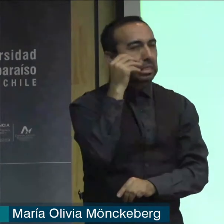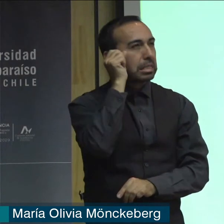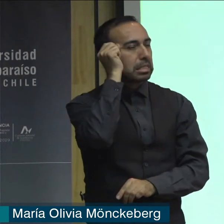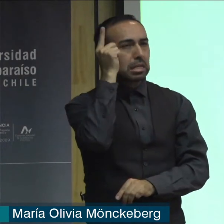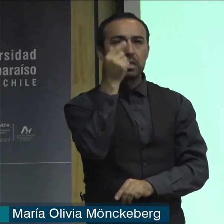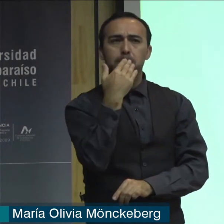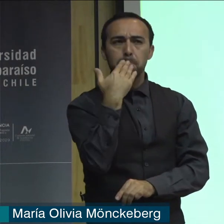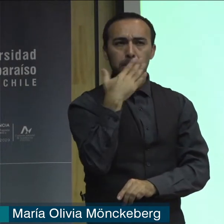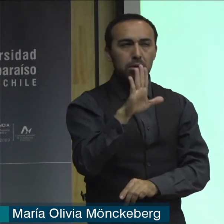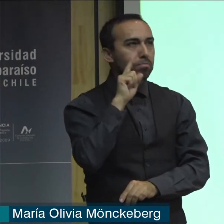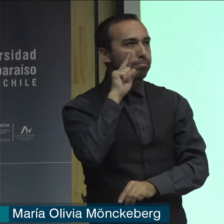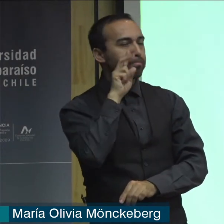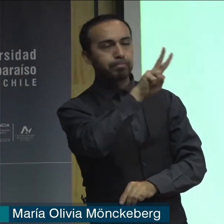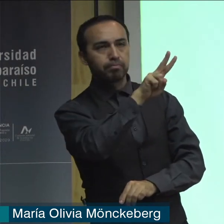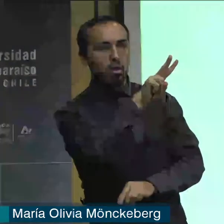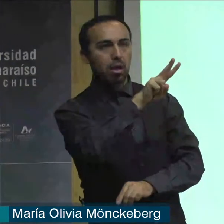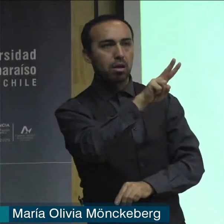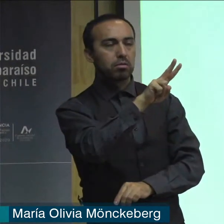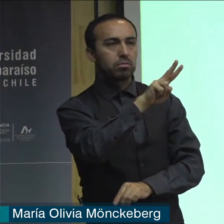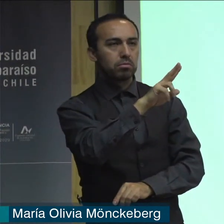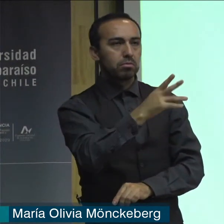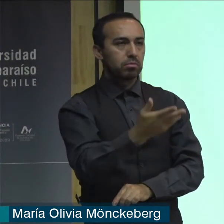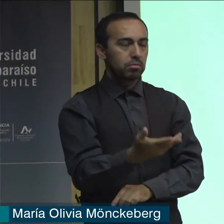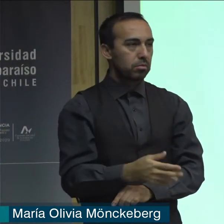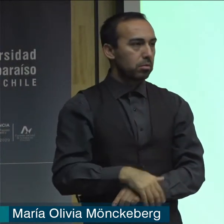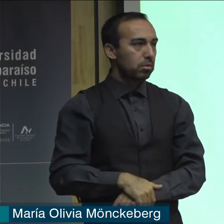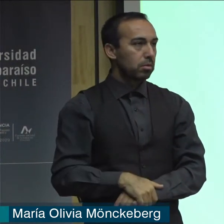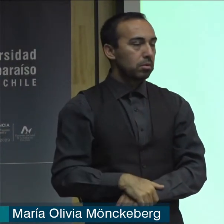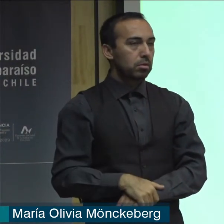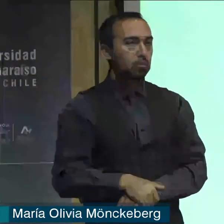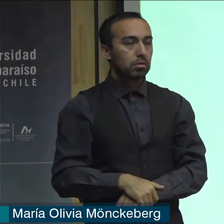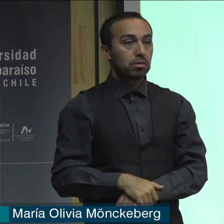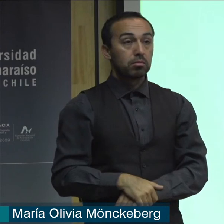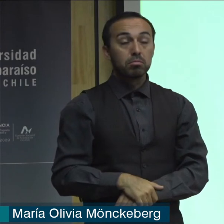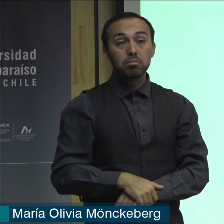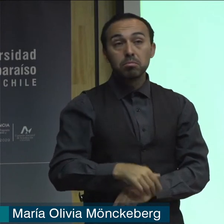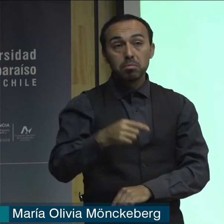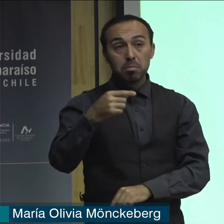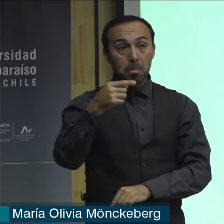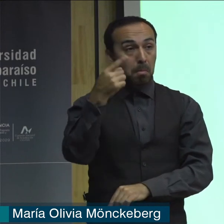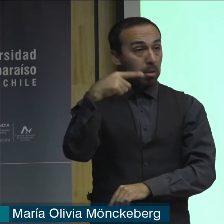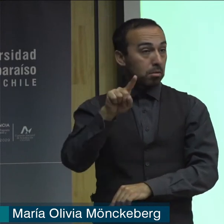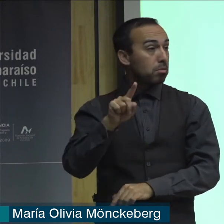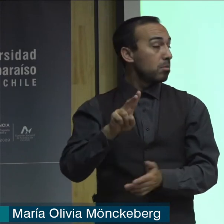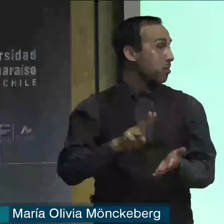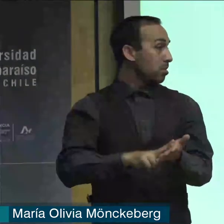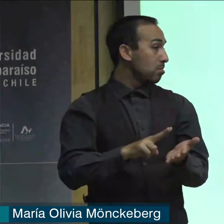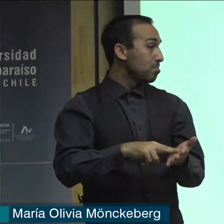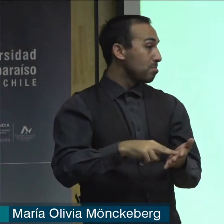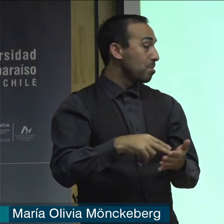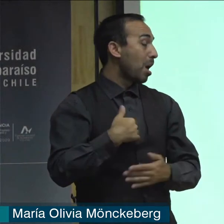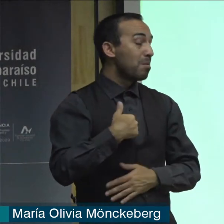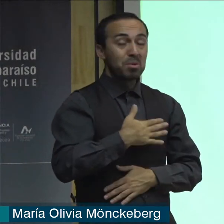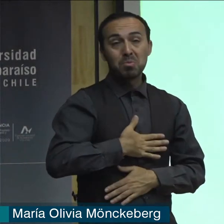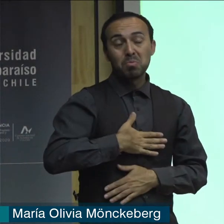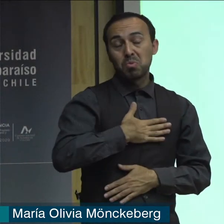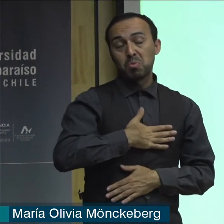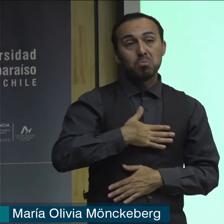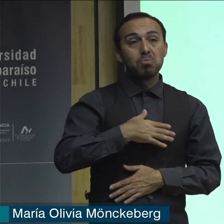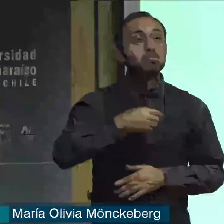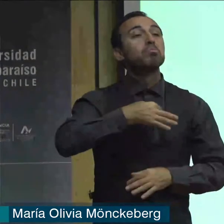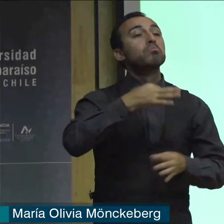la imagen que vamos a proyectar por este ppt pero la verdad es que a mí me gusta hablar así más más suelto